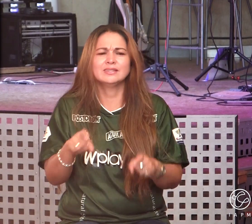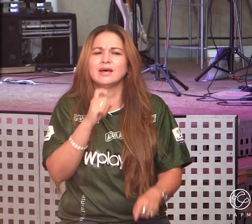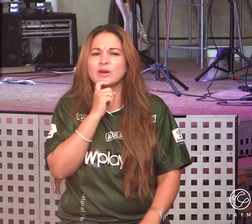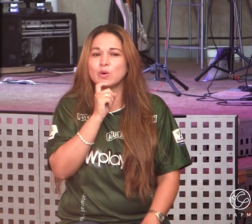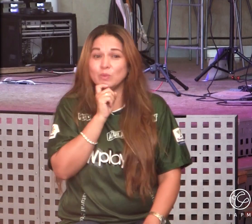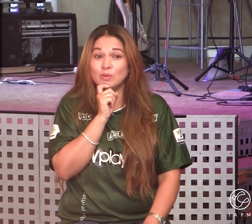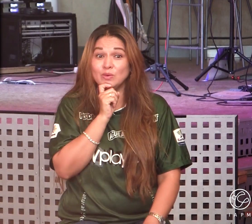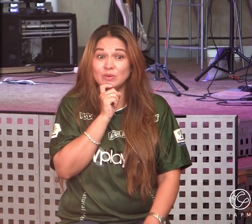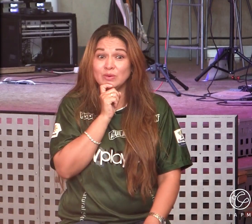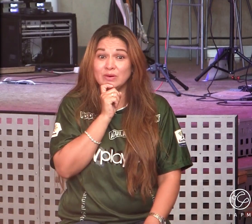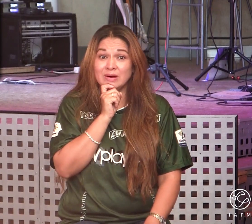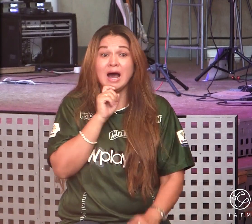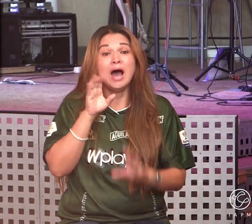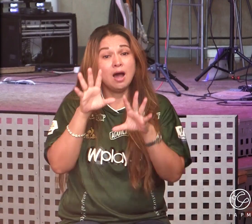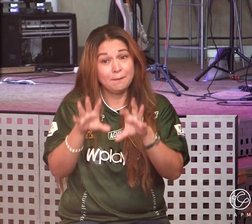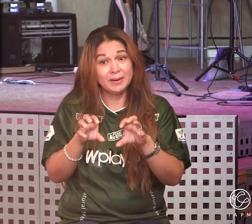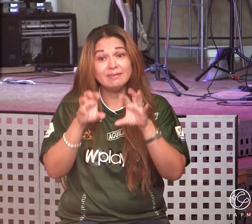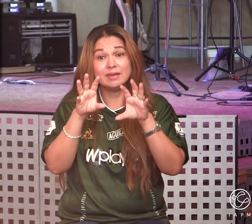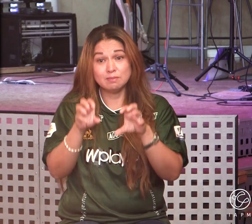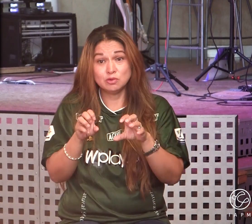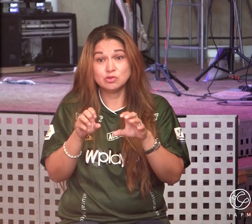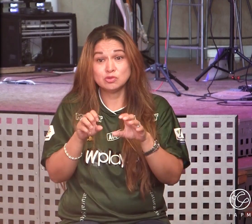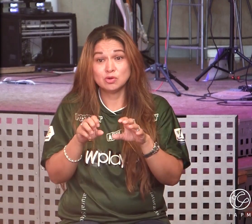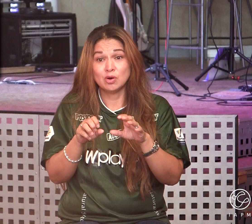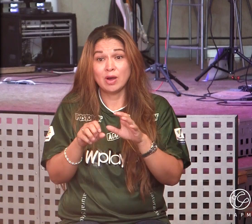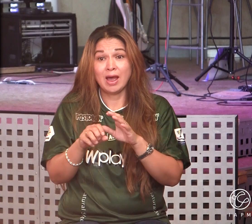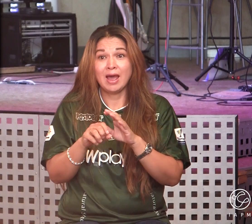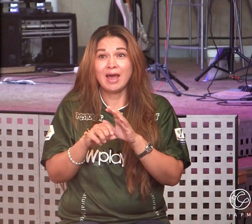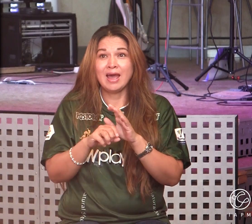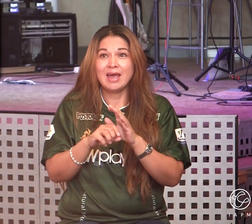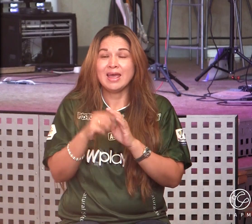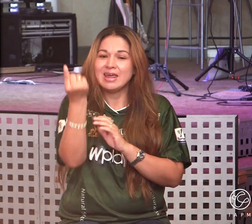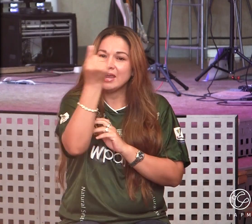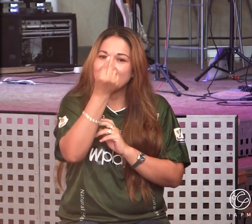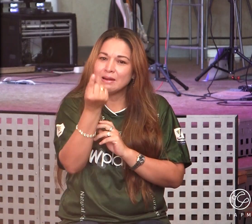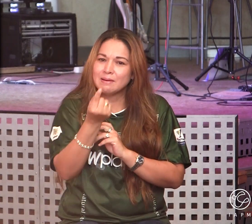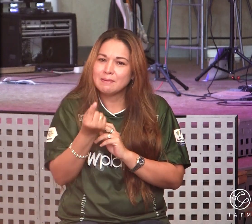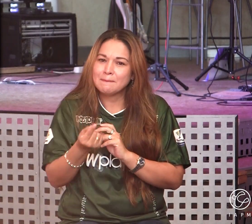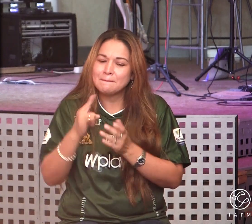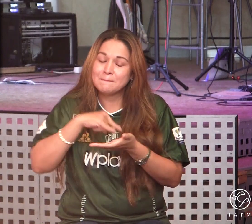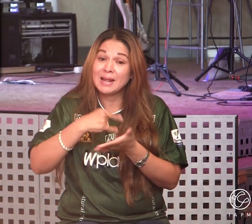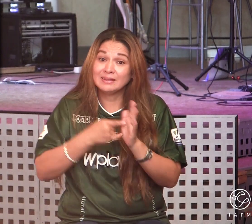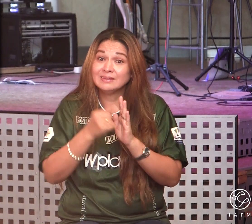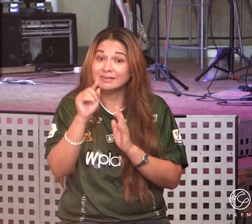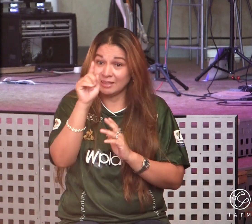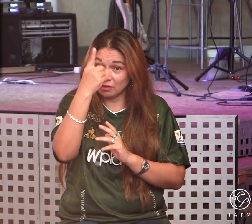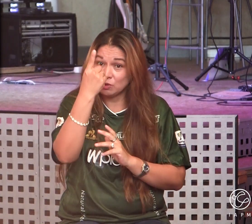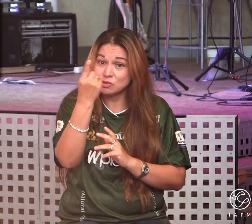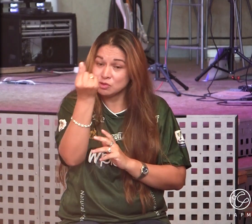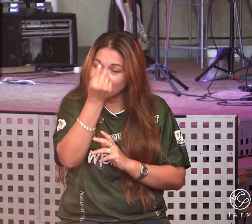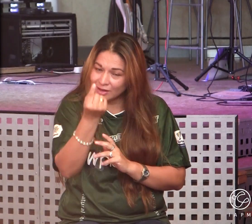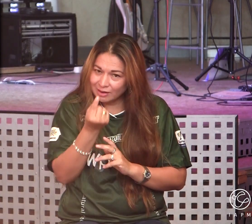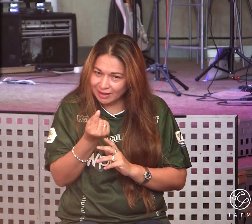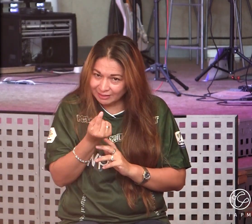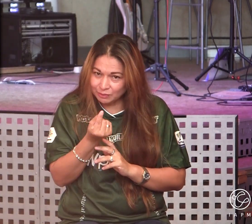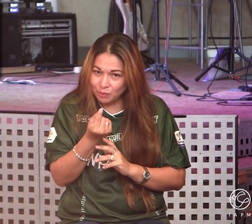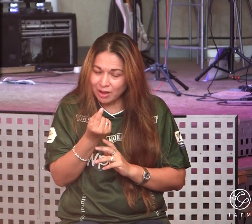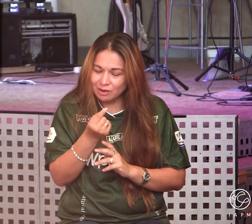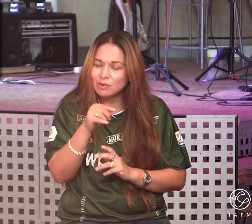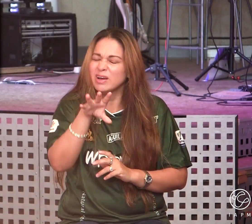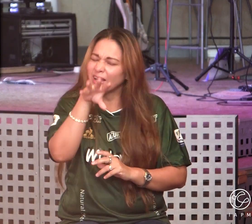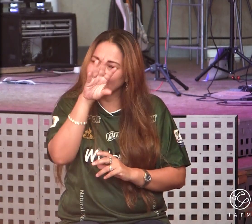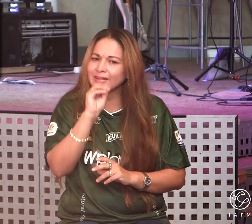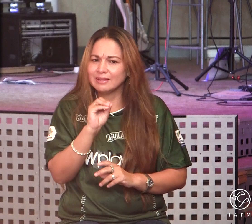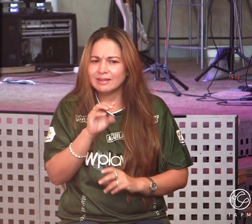fuimos diseñados. Yo sé que todo el asunto se frustró luego, pero yo estoy partiendo del entendido de que tú